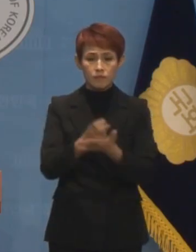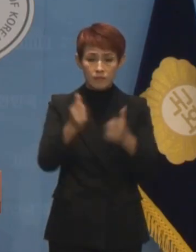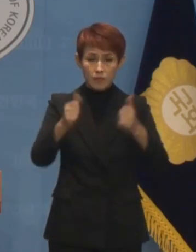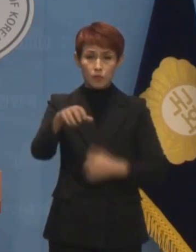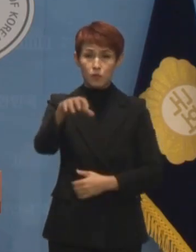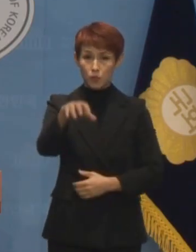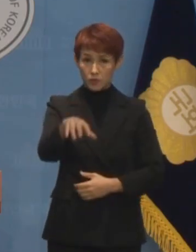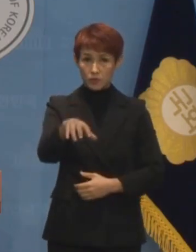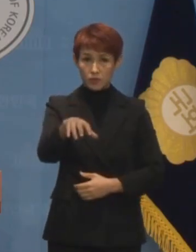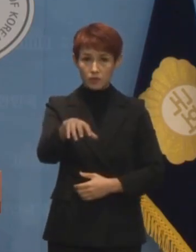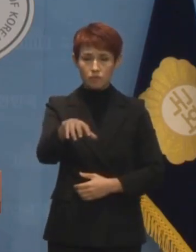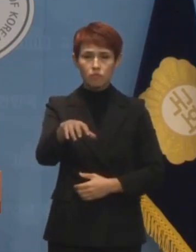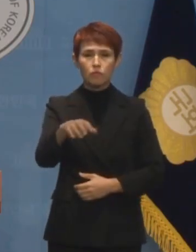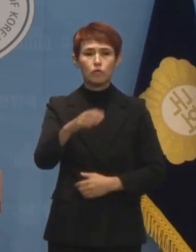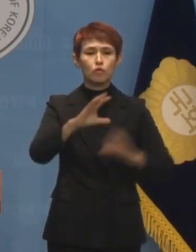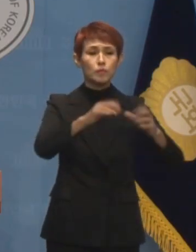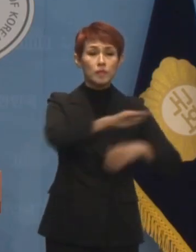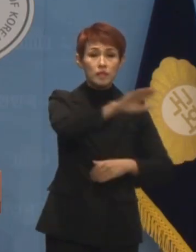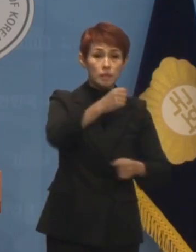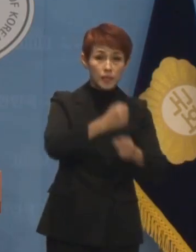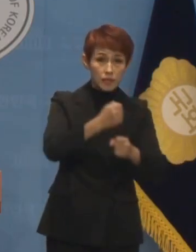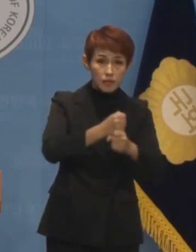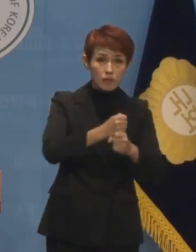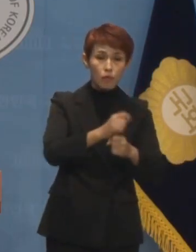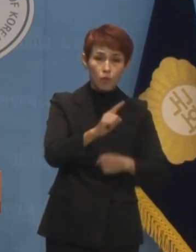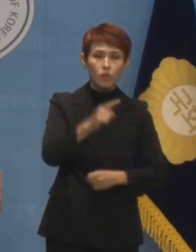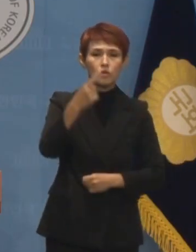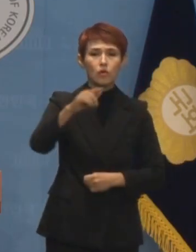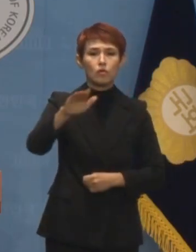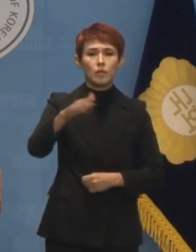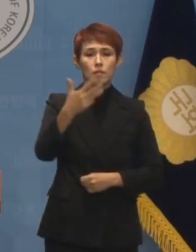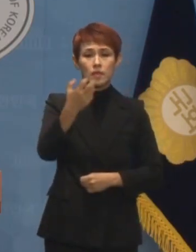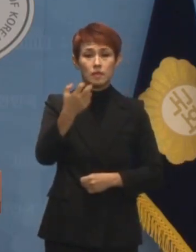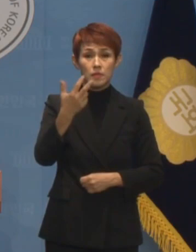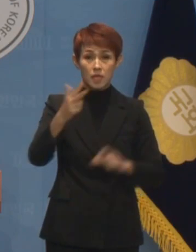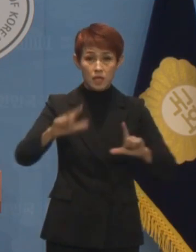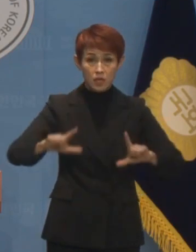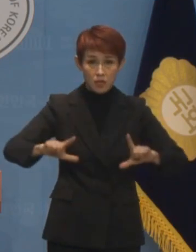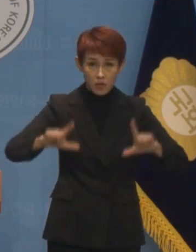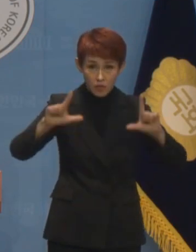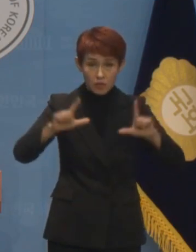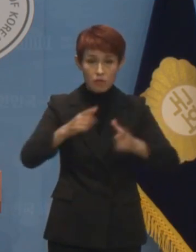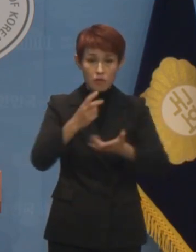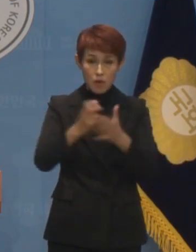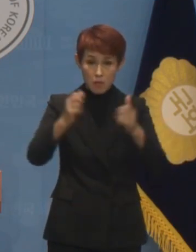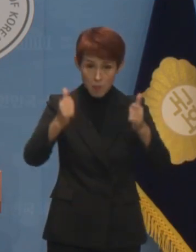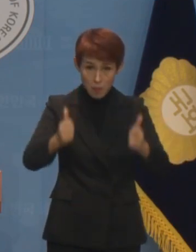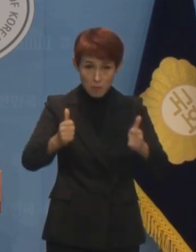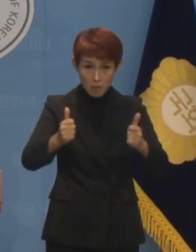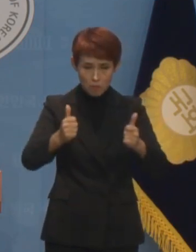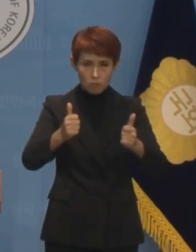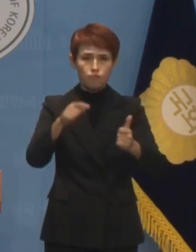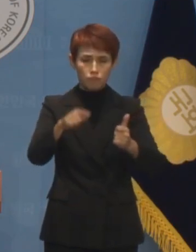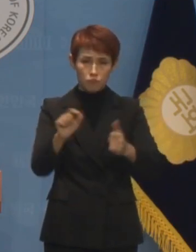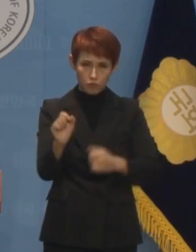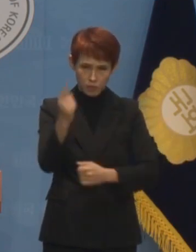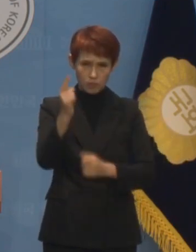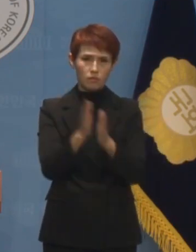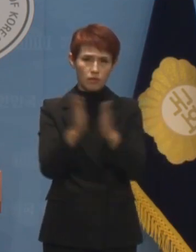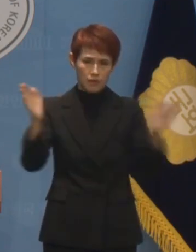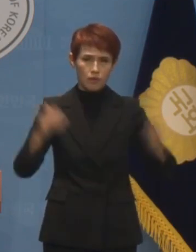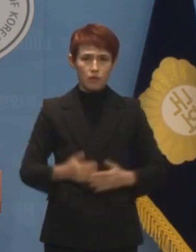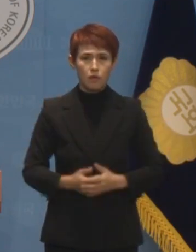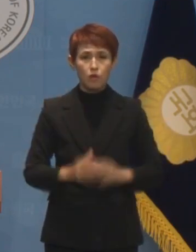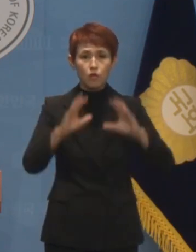헌법재판소는 우리 국민이 만든 1987년 헌법의 결실입니다. 국민의 기본권을